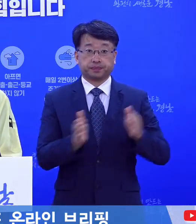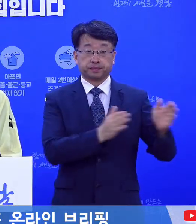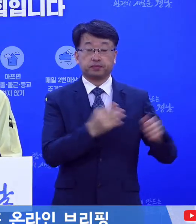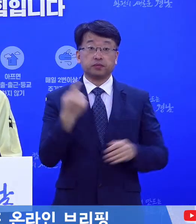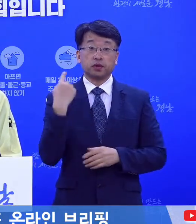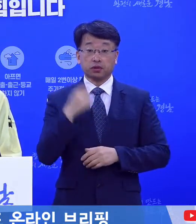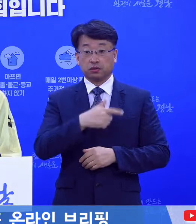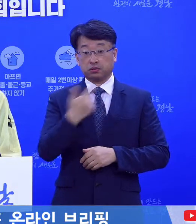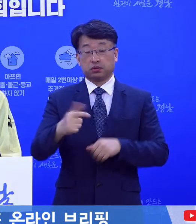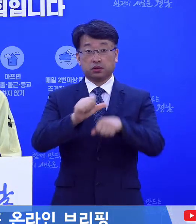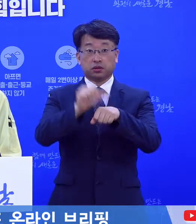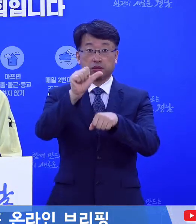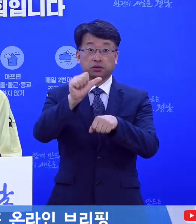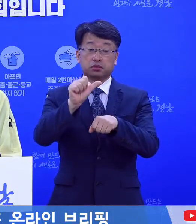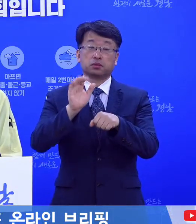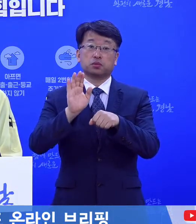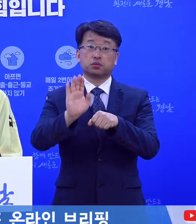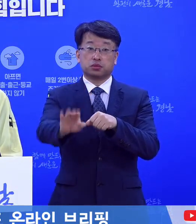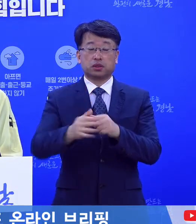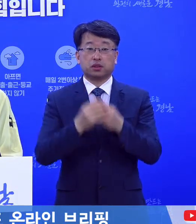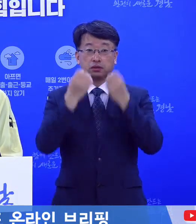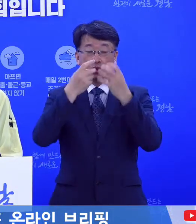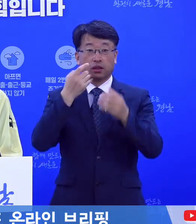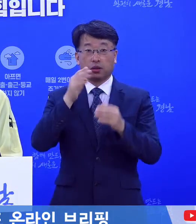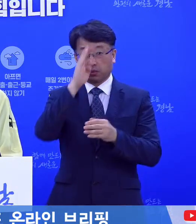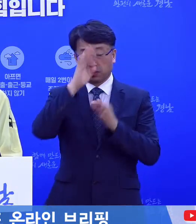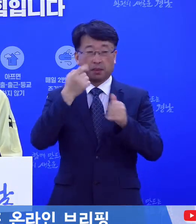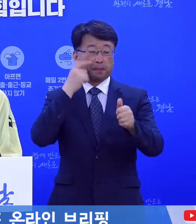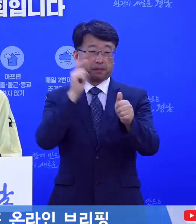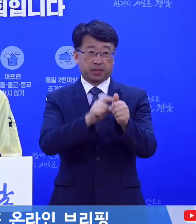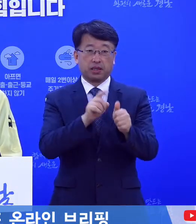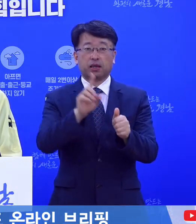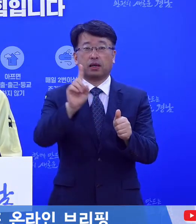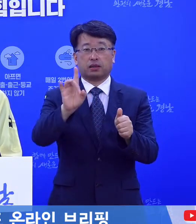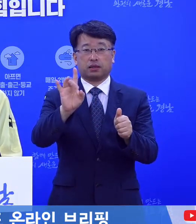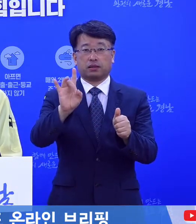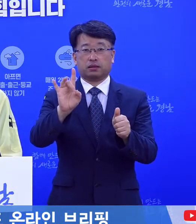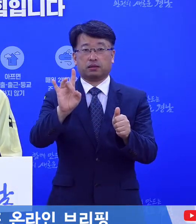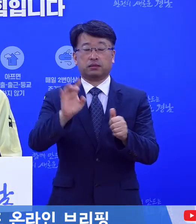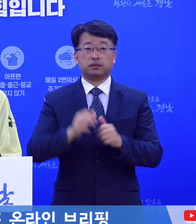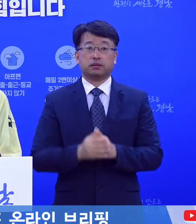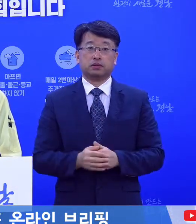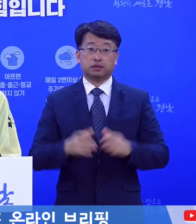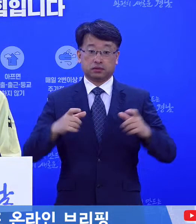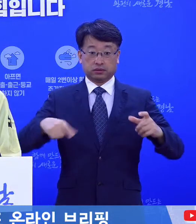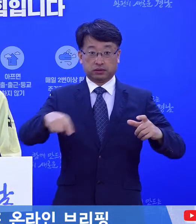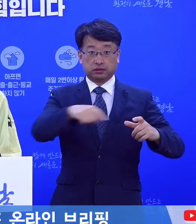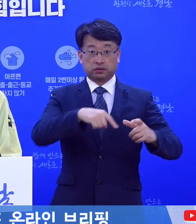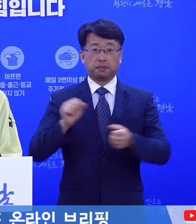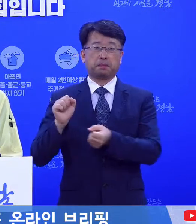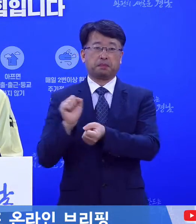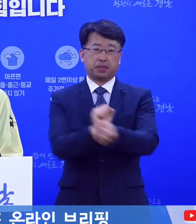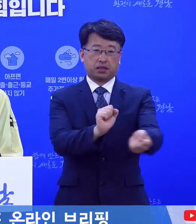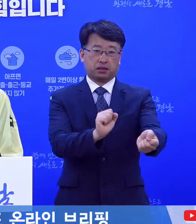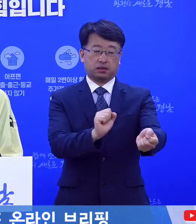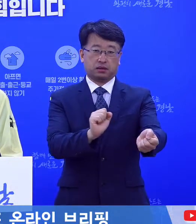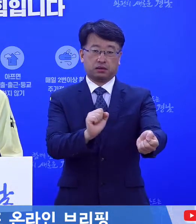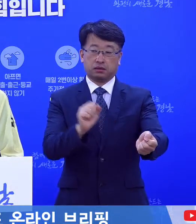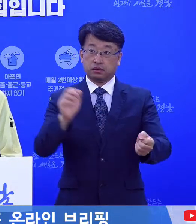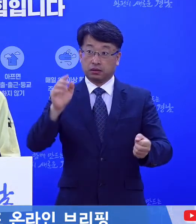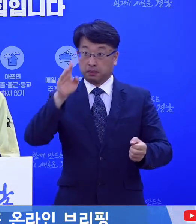17시 대비 도내 코로나19 신규 확진자 1명이 발생했습니다. 지역 감염자로